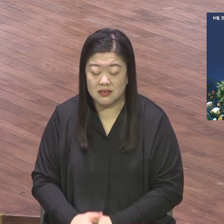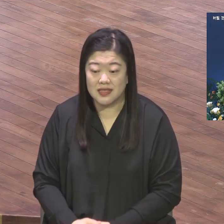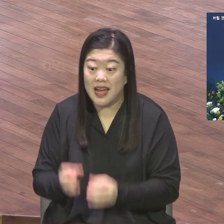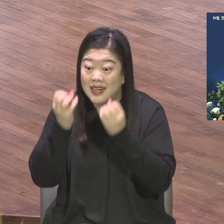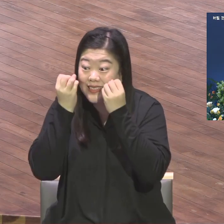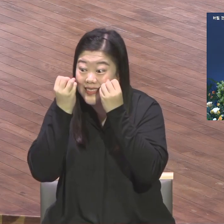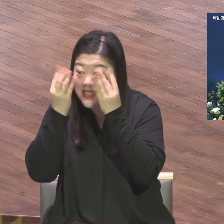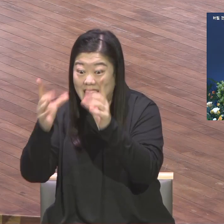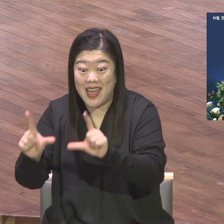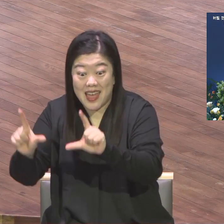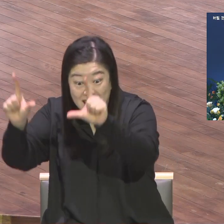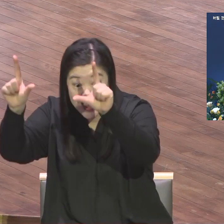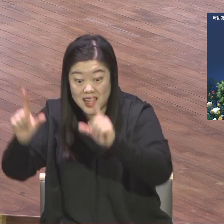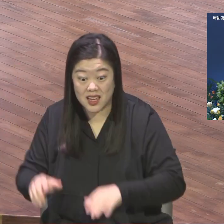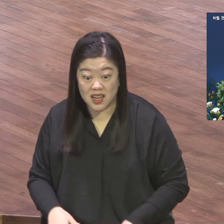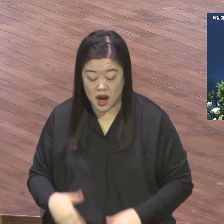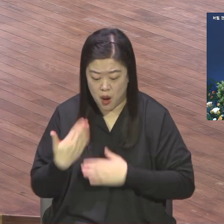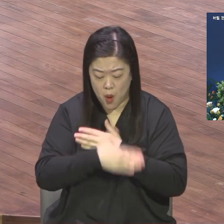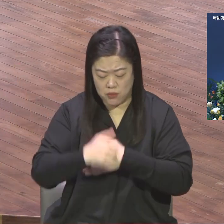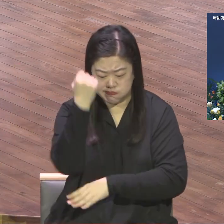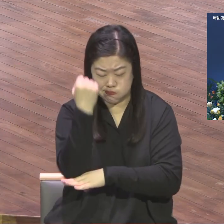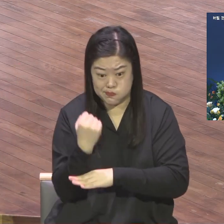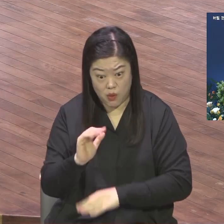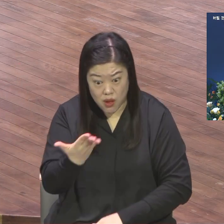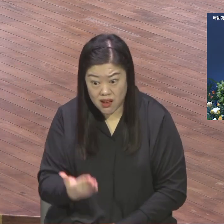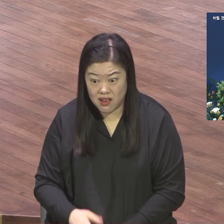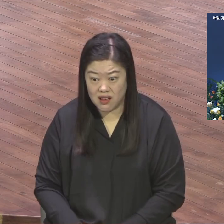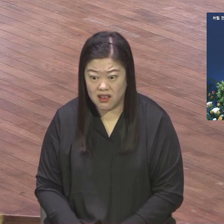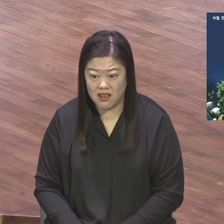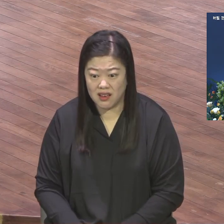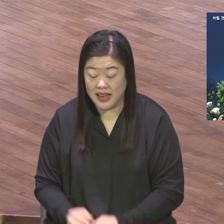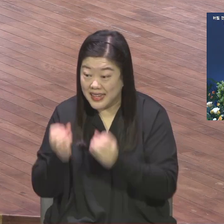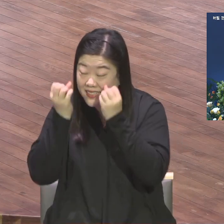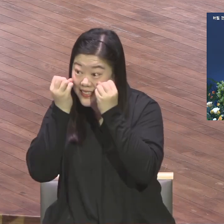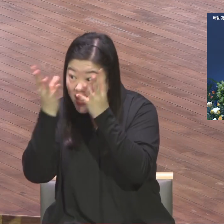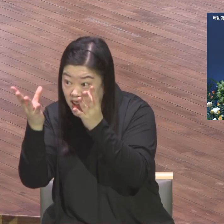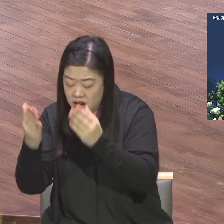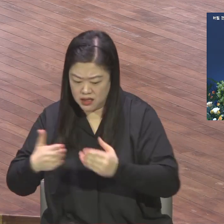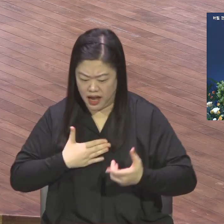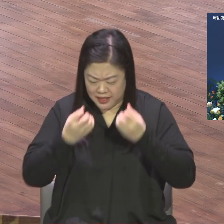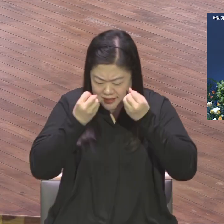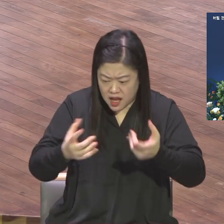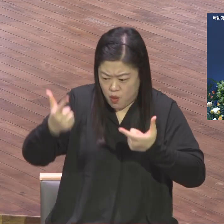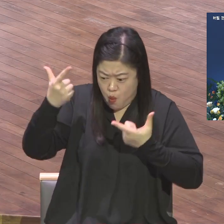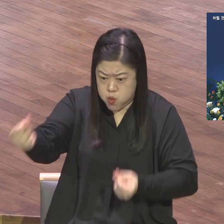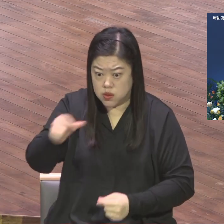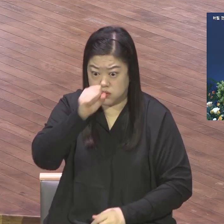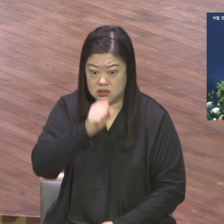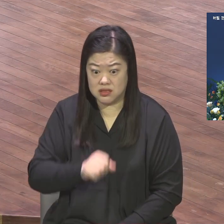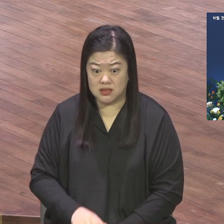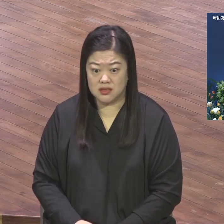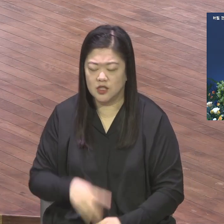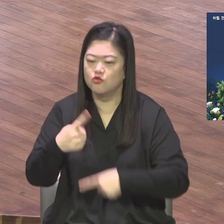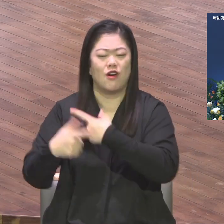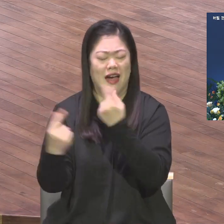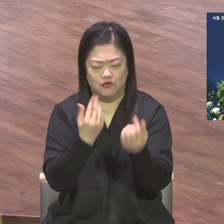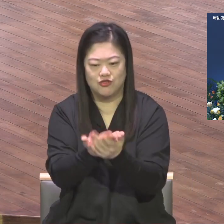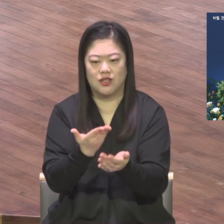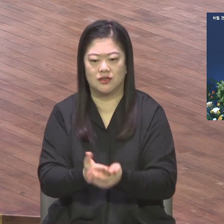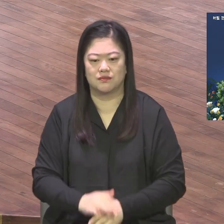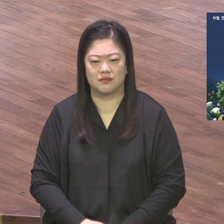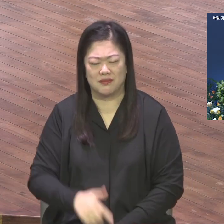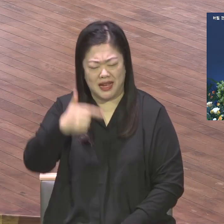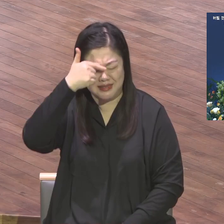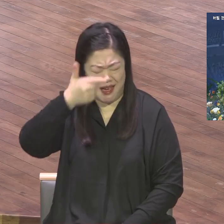새해잖아요. 그럼 내가 새 사람이 되어야지. 옛사람을 벗어버리고 새 사람을 입자. 같이 한번 해봅시다.